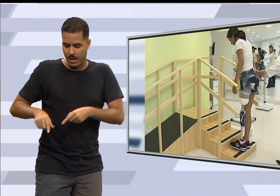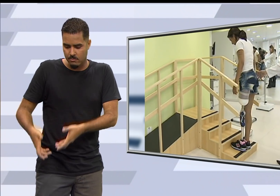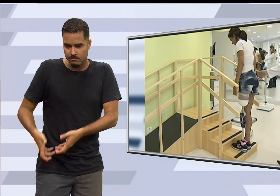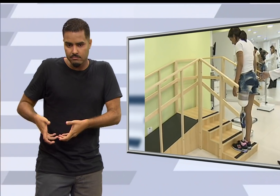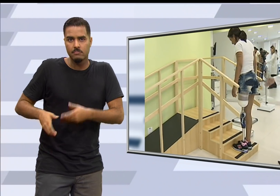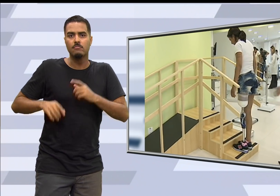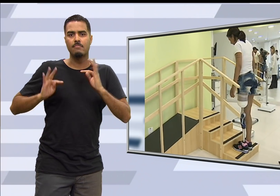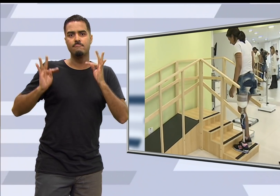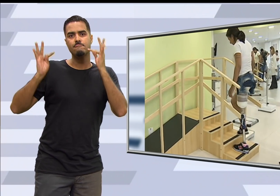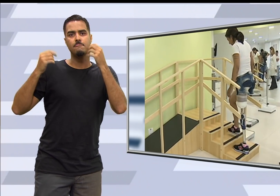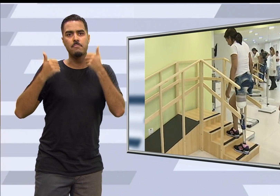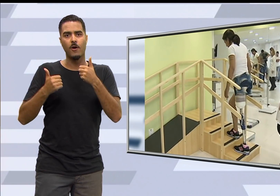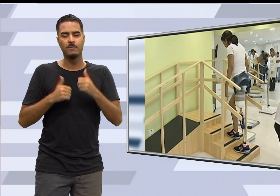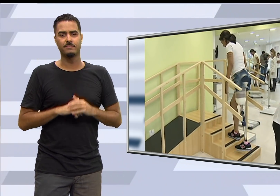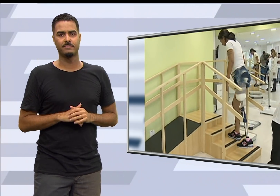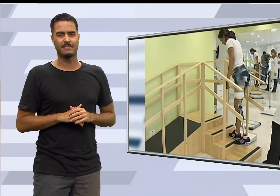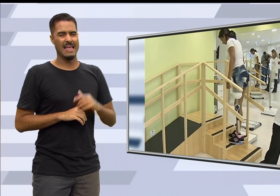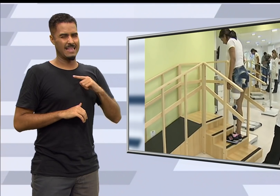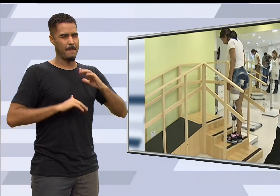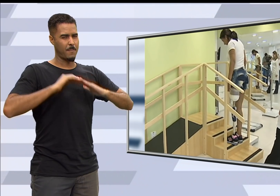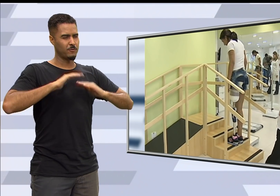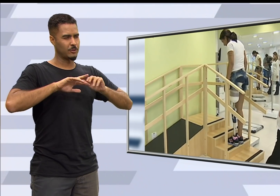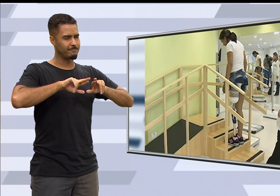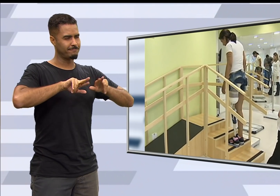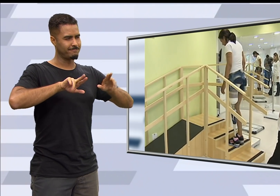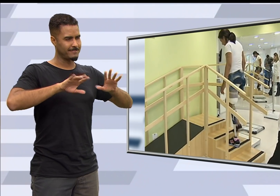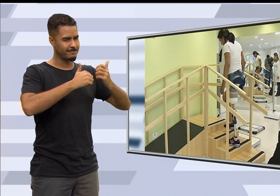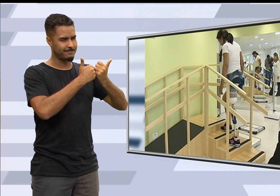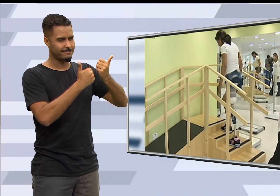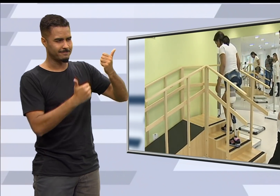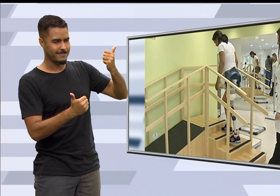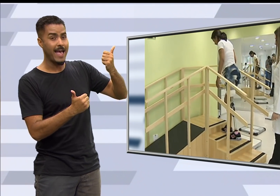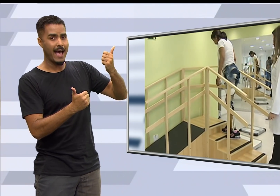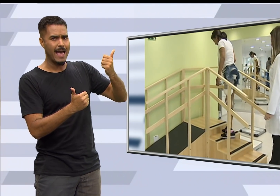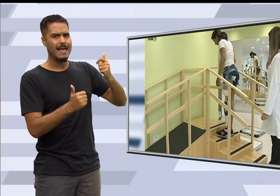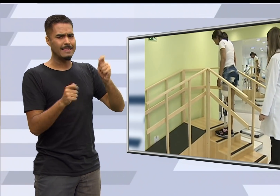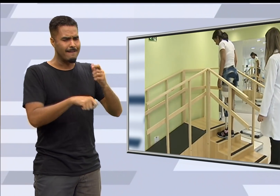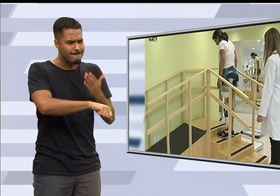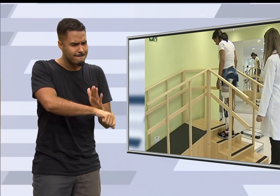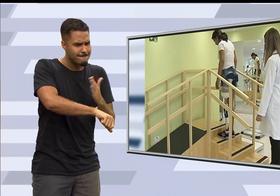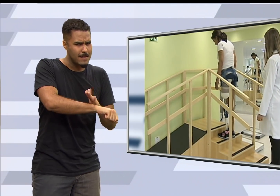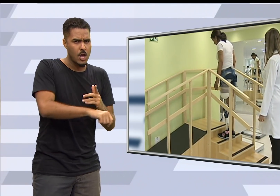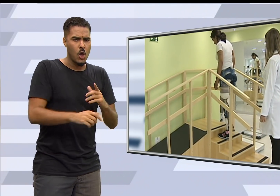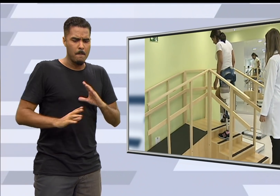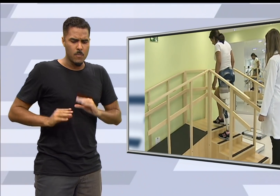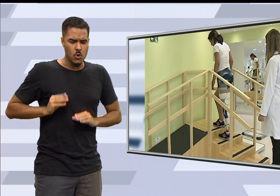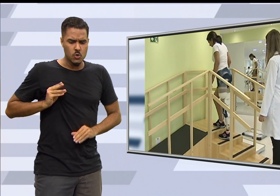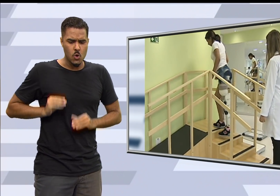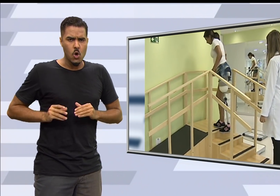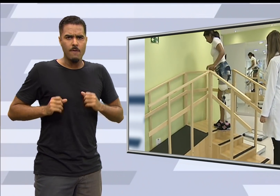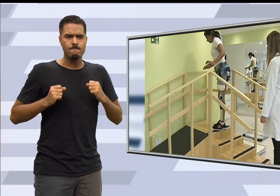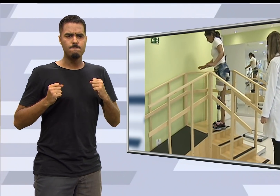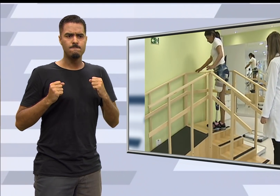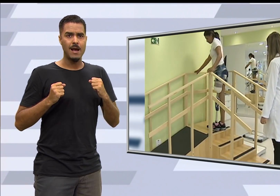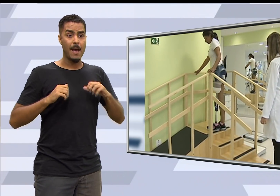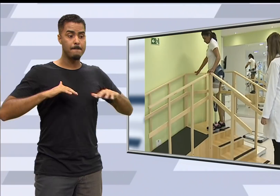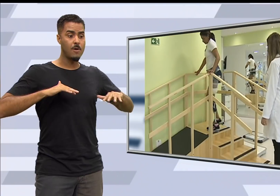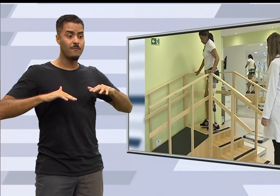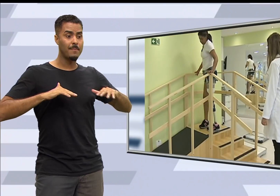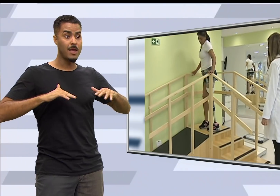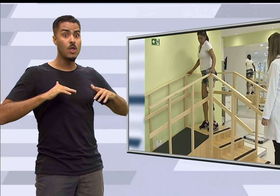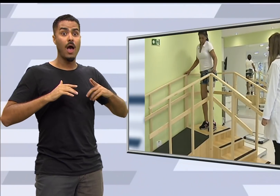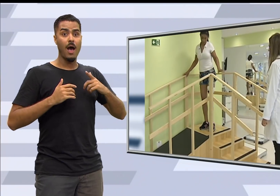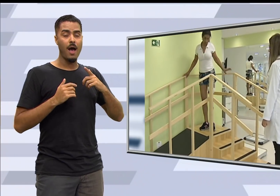Com a ajuda de uma equipe multidisciplinar, é possível fortalecer a musculatura e adaptar os movimentos do corpo à